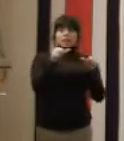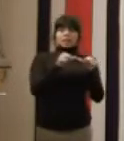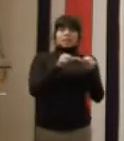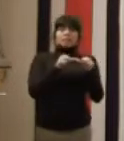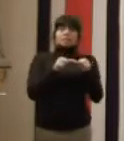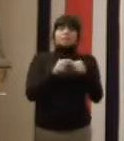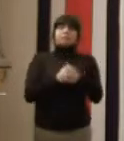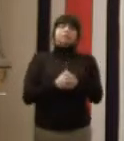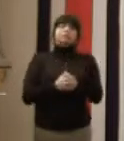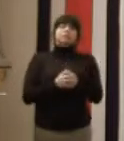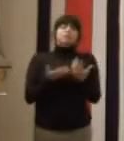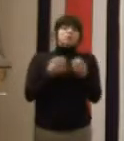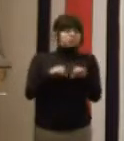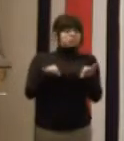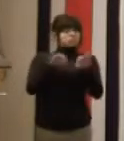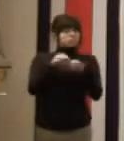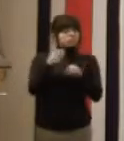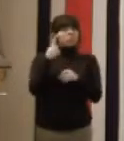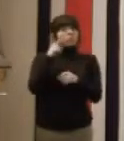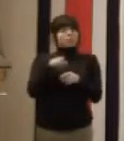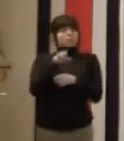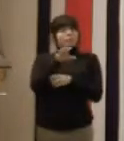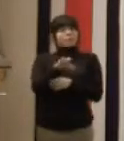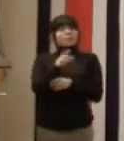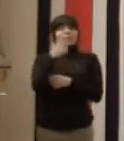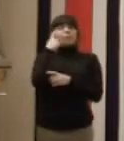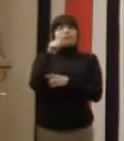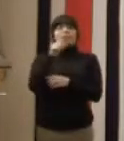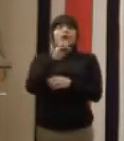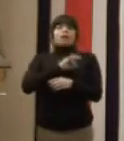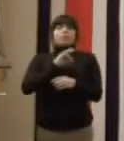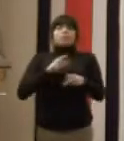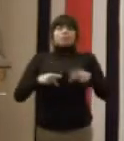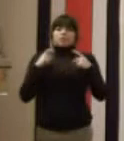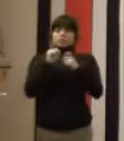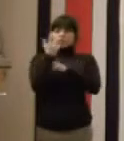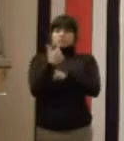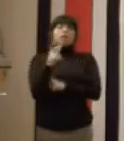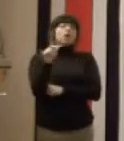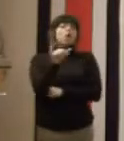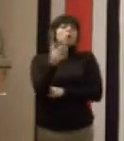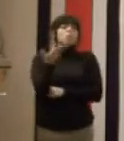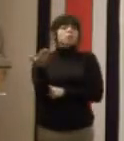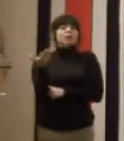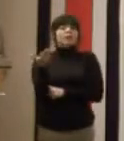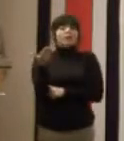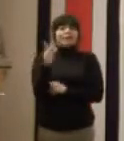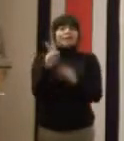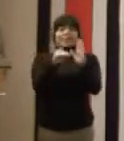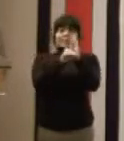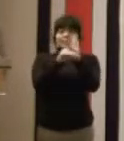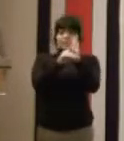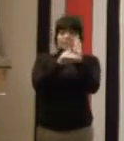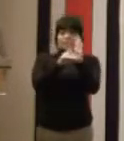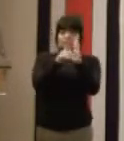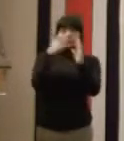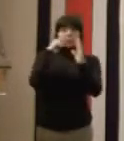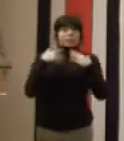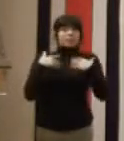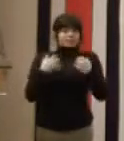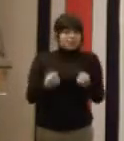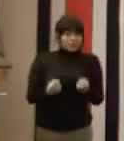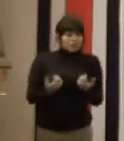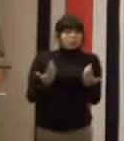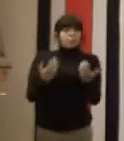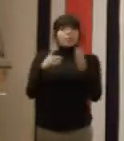de relevancia y pertinencia para la vida social, como es el derecho a la salud,